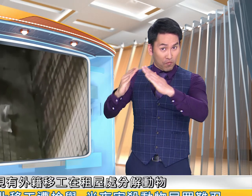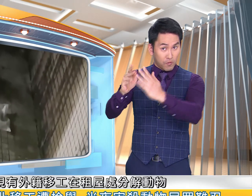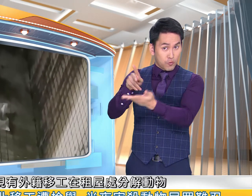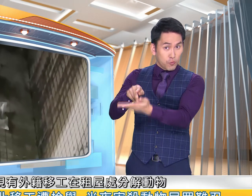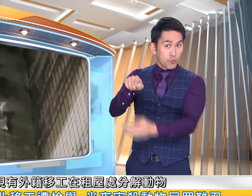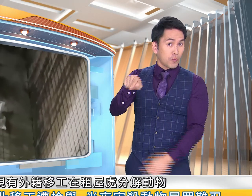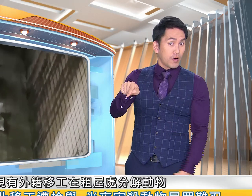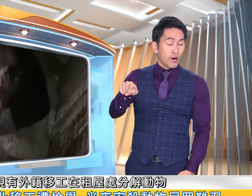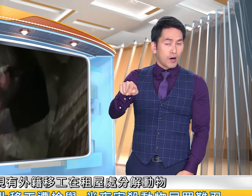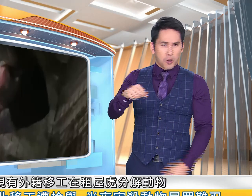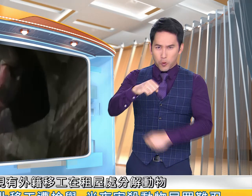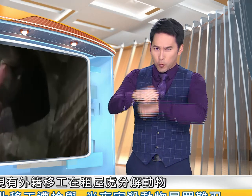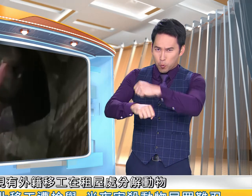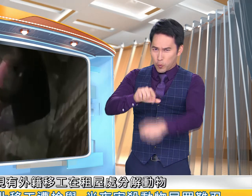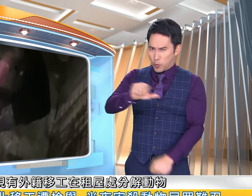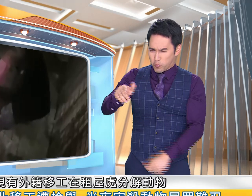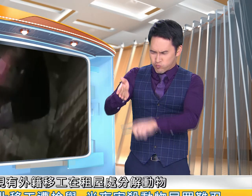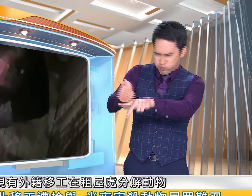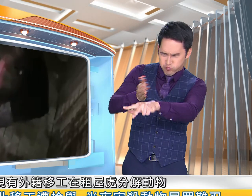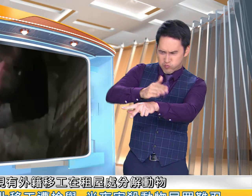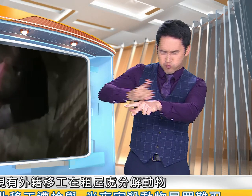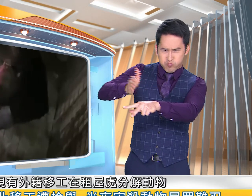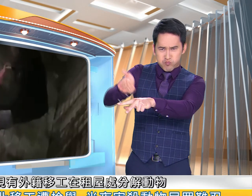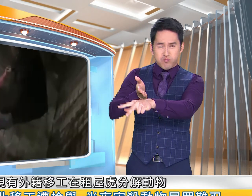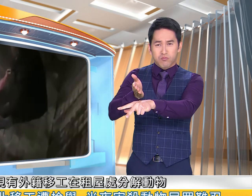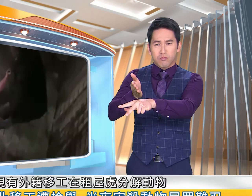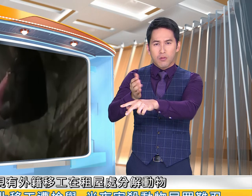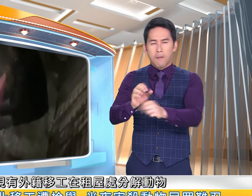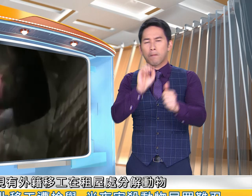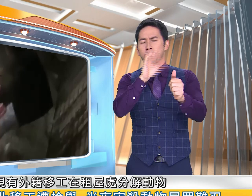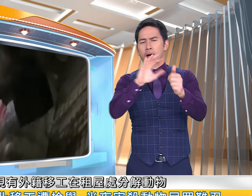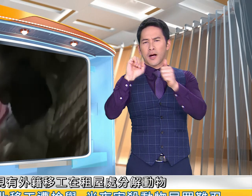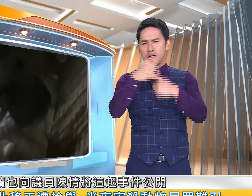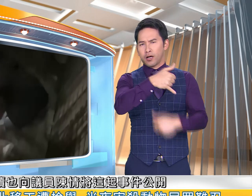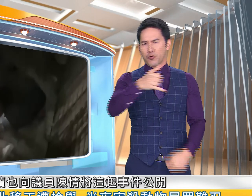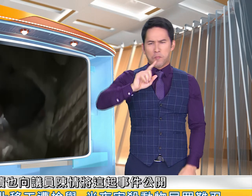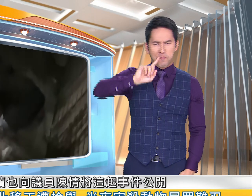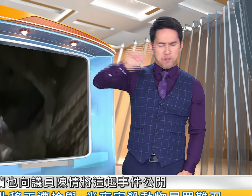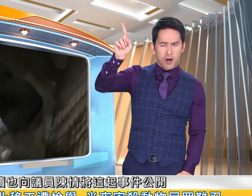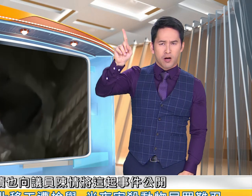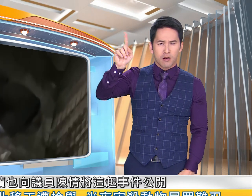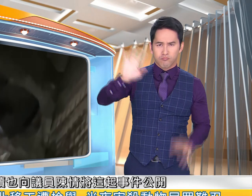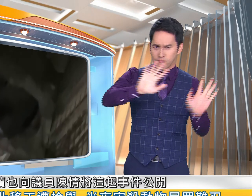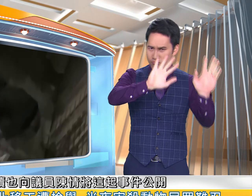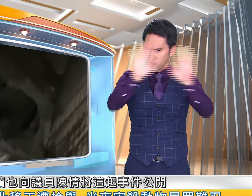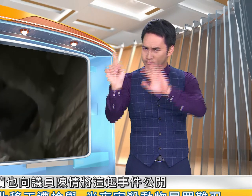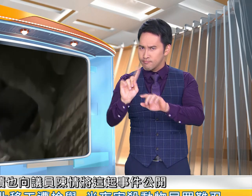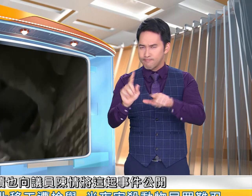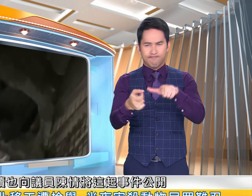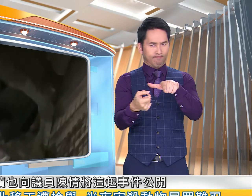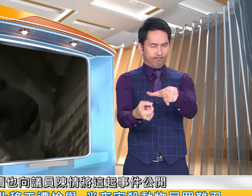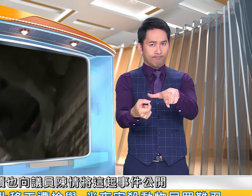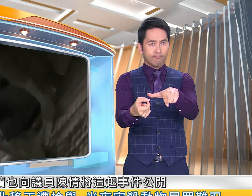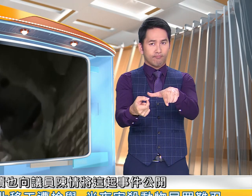工在租屋处分解动物，后续也向议员陈情，将这起事件公